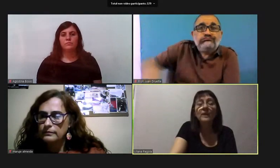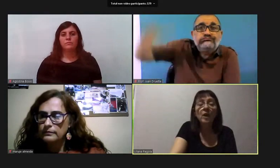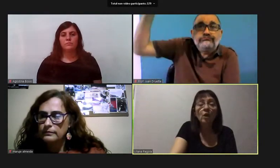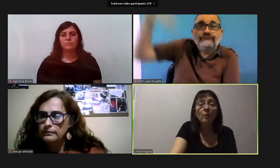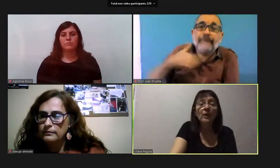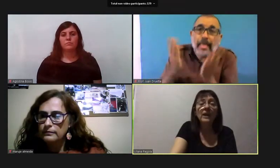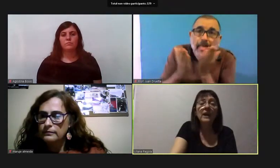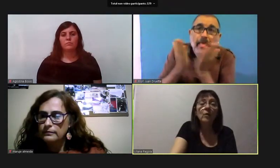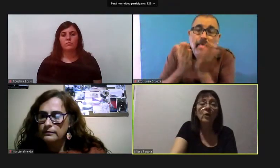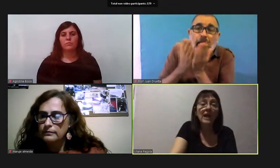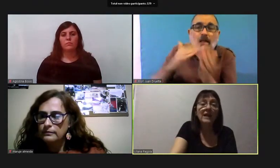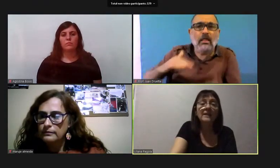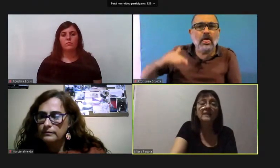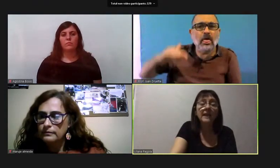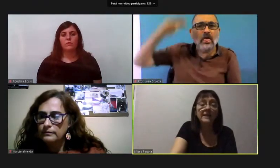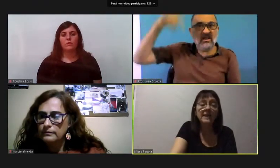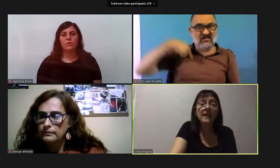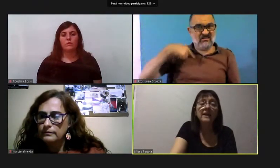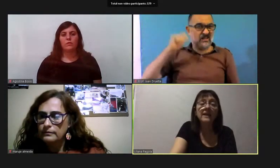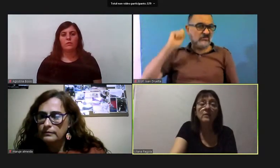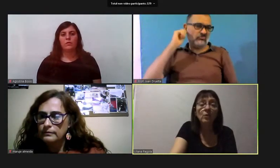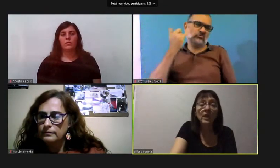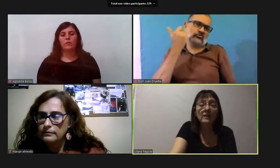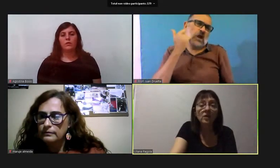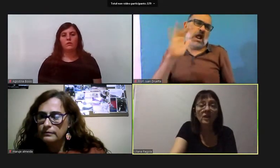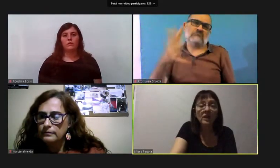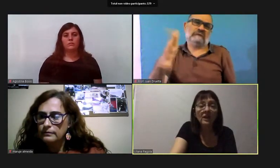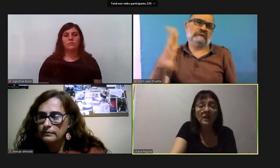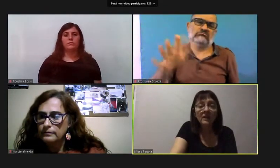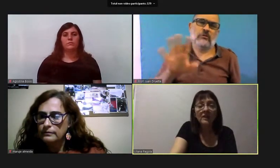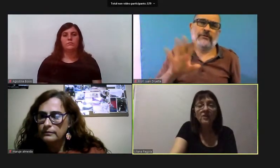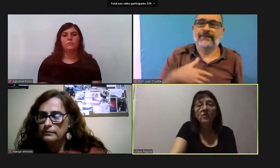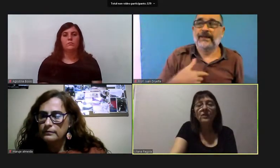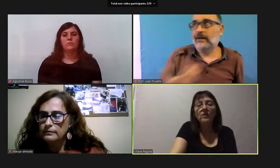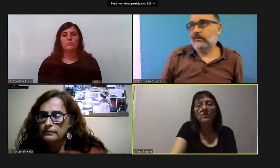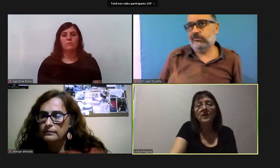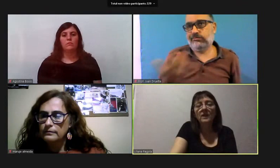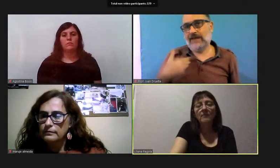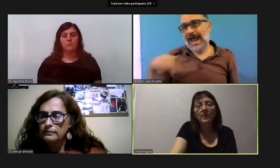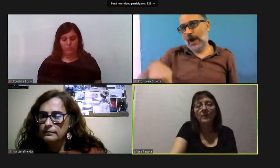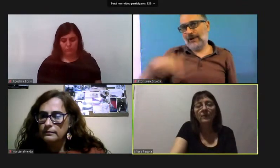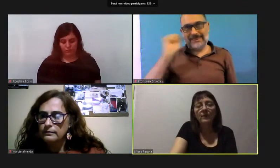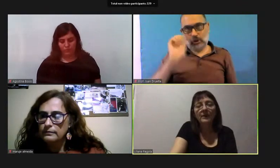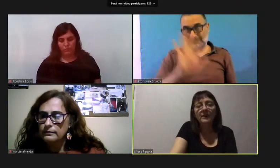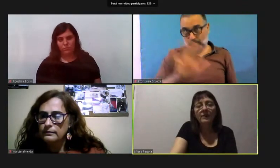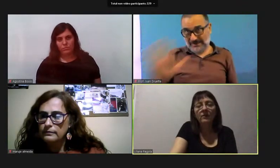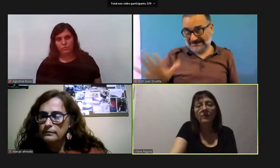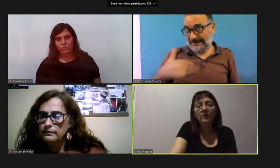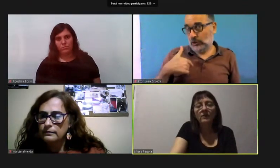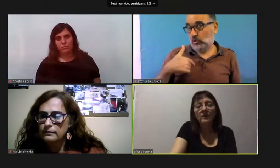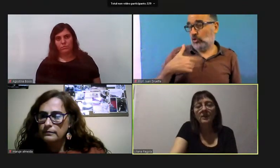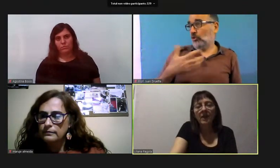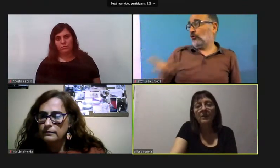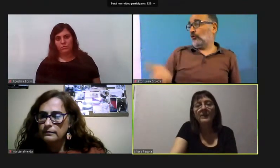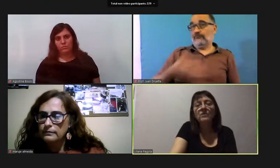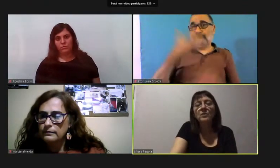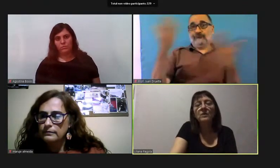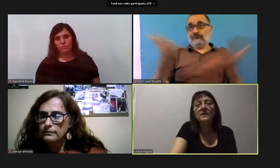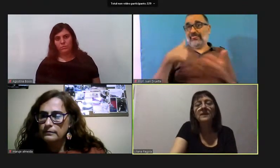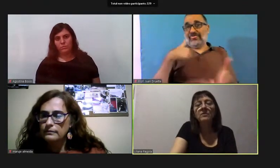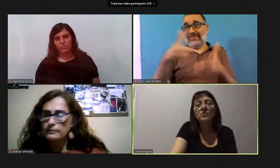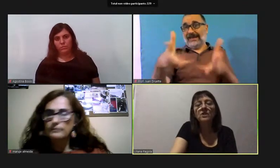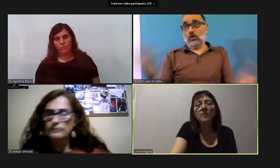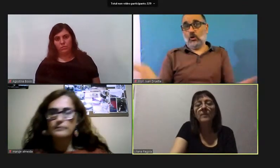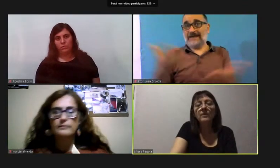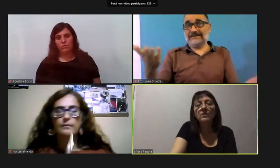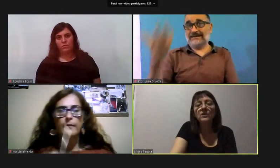me tuve que incorporar en la escuela oralista y crecí ahí estudiando. Y yo digo, no sé, pero habré tenido, ahora tengo